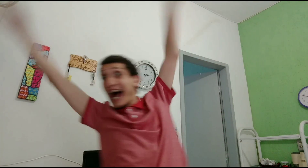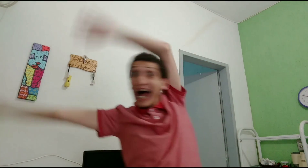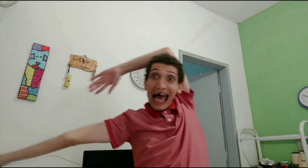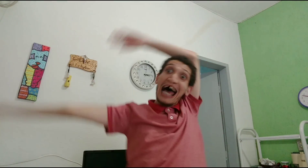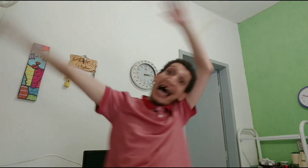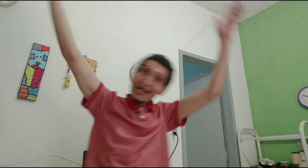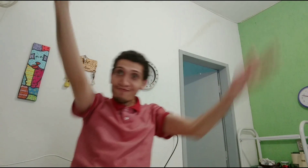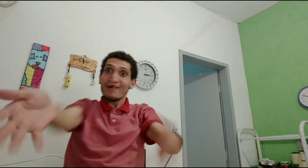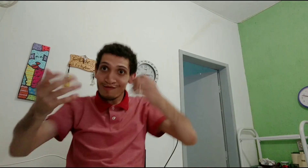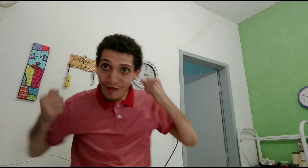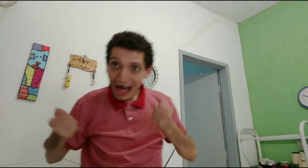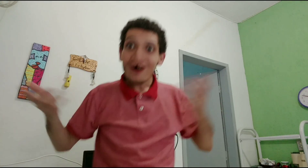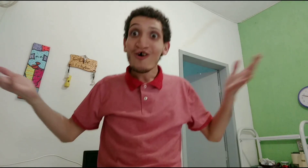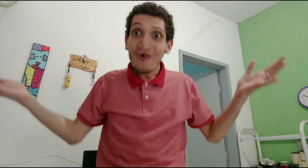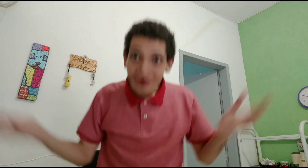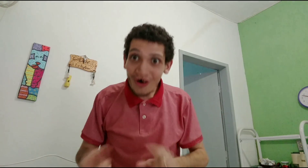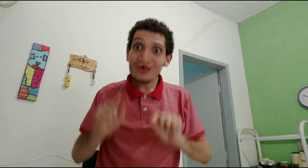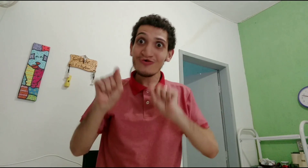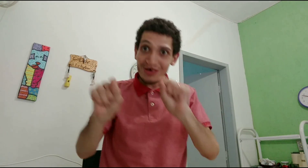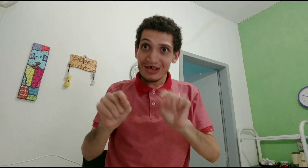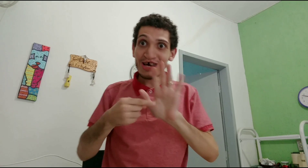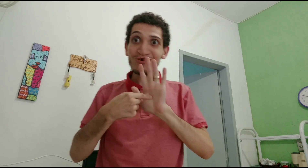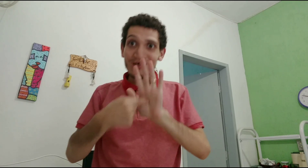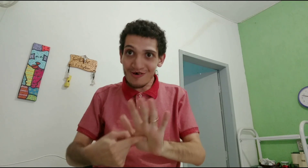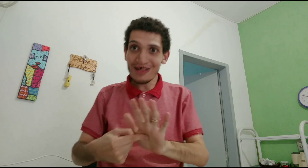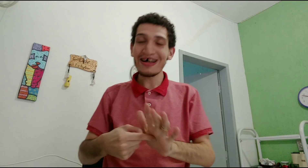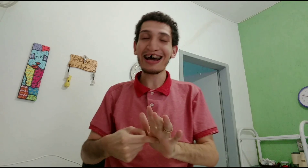Eeeeeeeem Então vamos lá! Hoje eu vou te mostrar